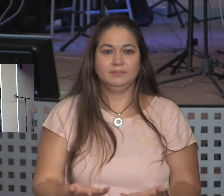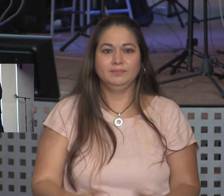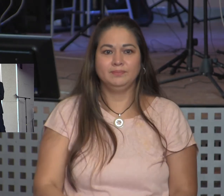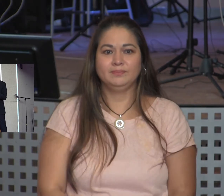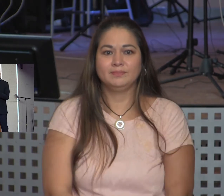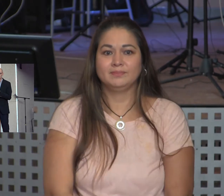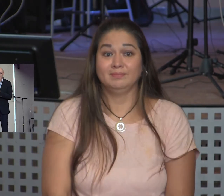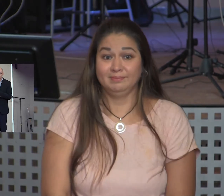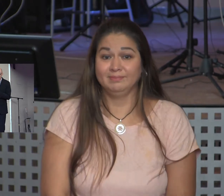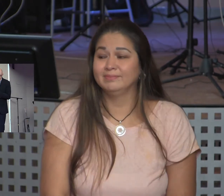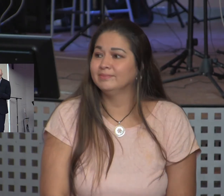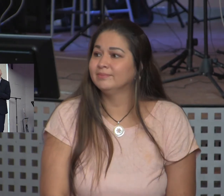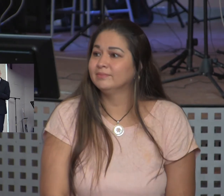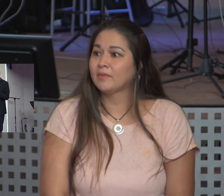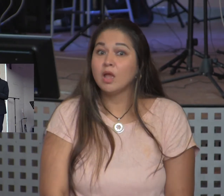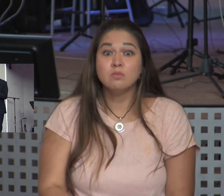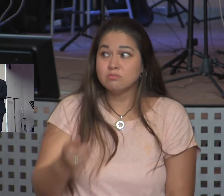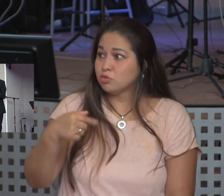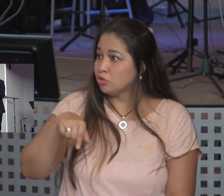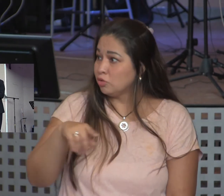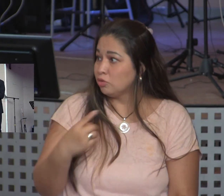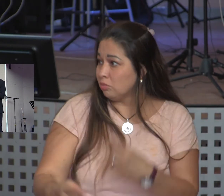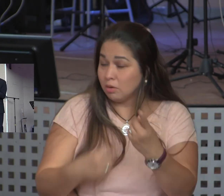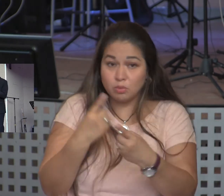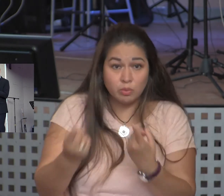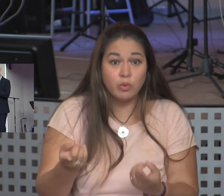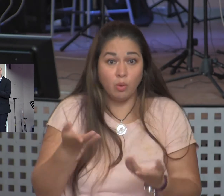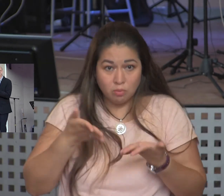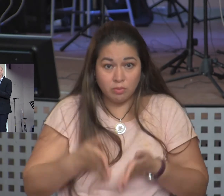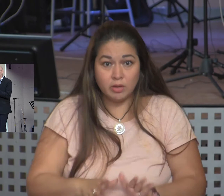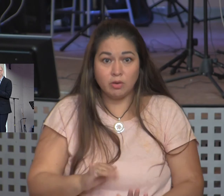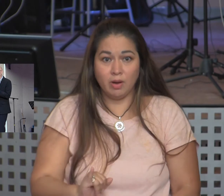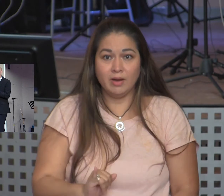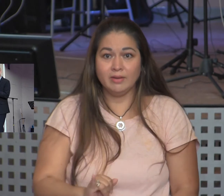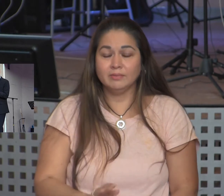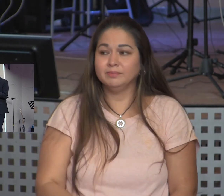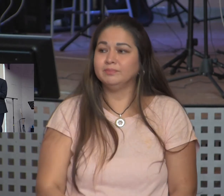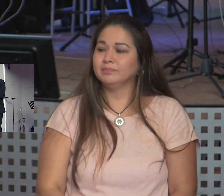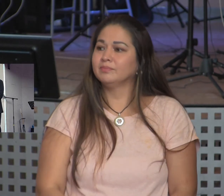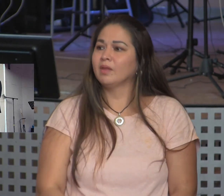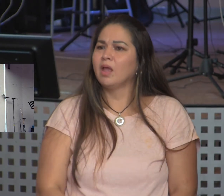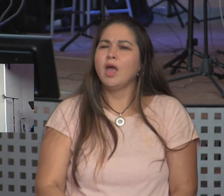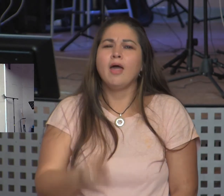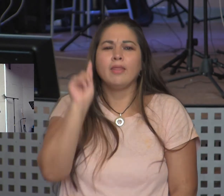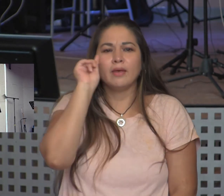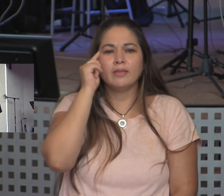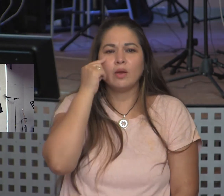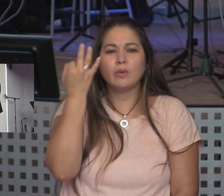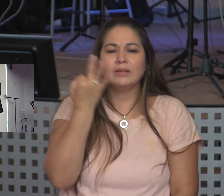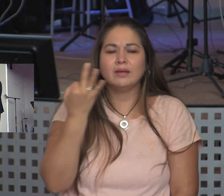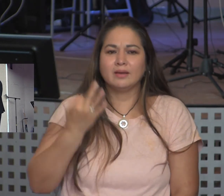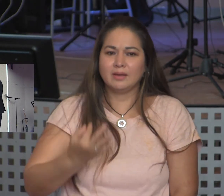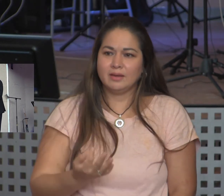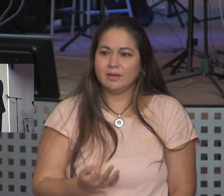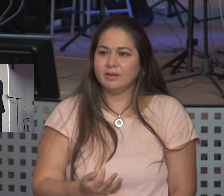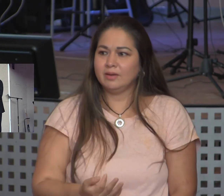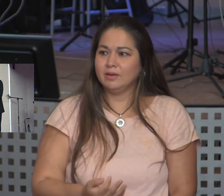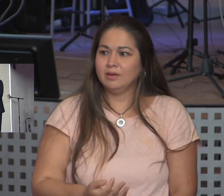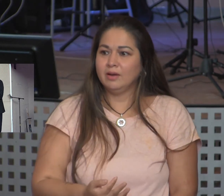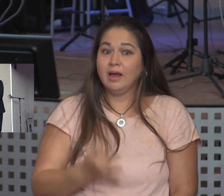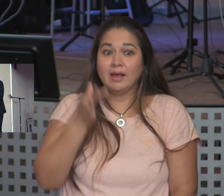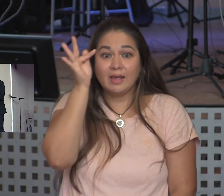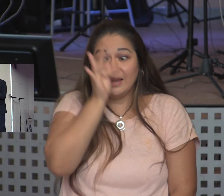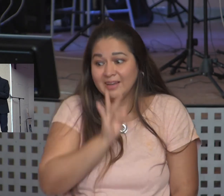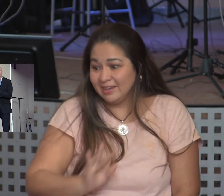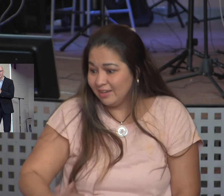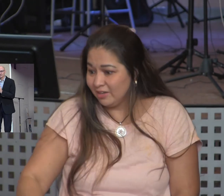que habéis tenido hijos, y si han pasado por esta etapa, os habéis dado cuenta que llega un momento que el niño lo quiere hacer todo solo.